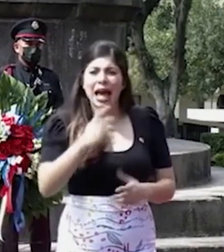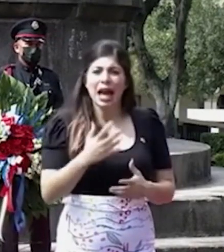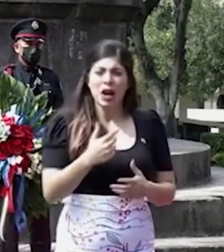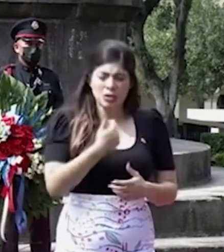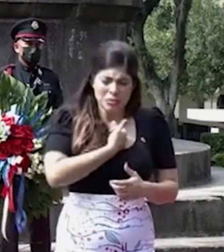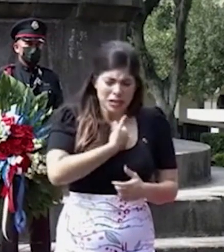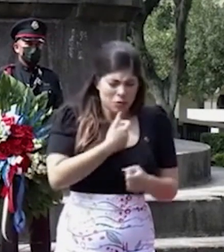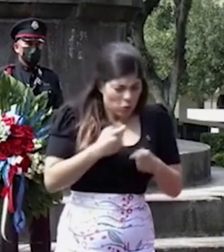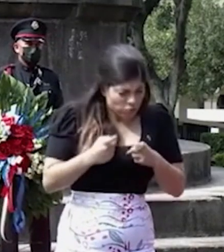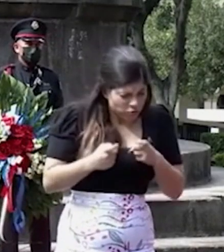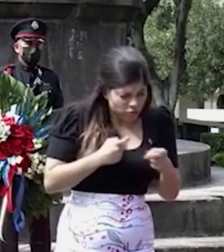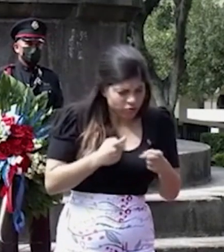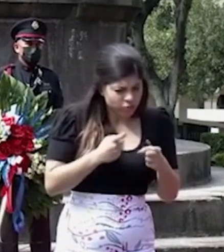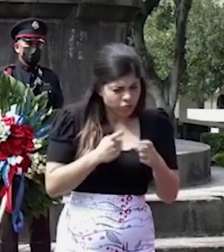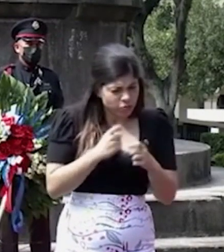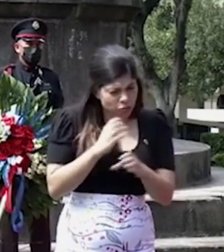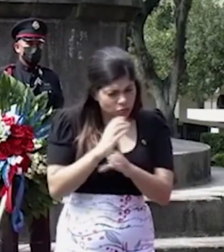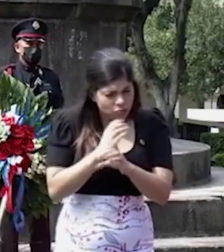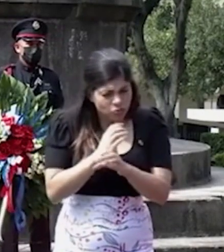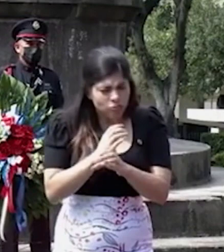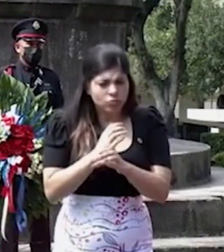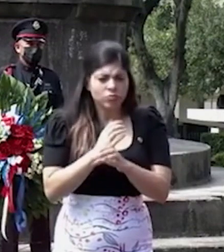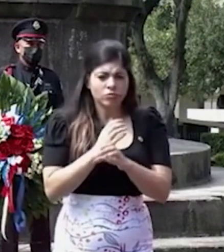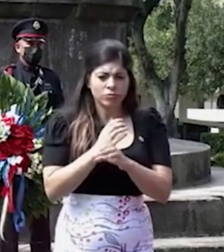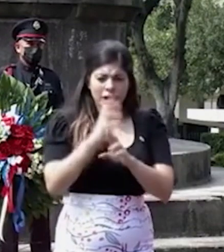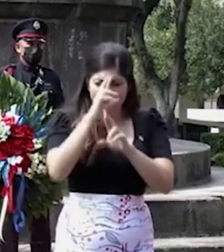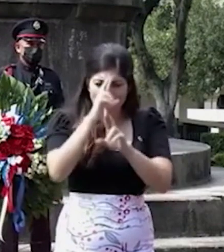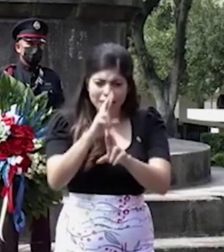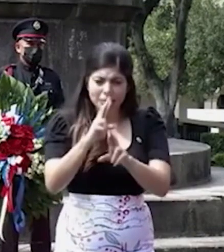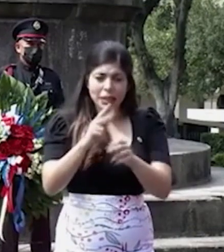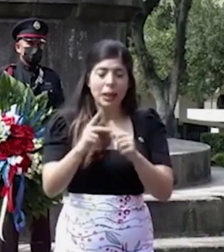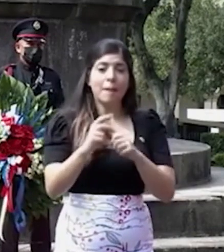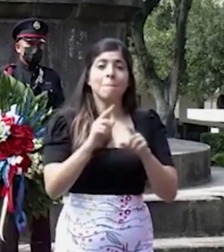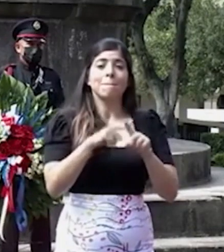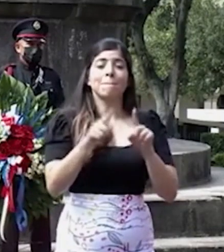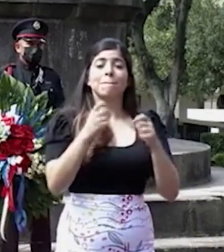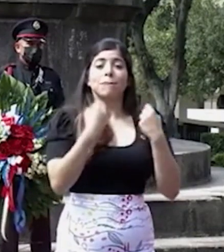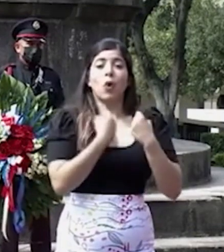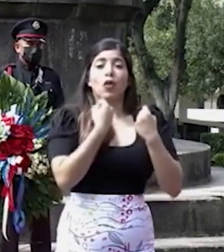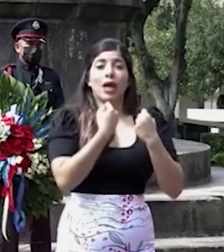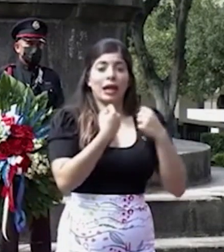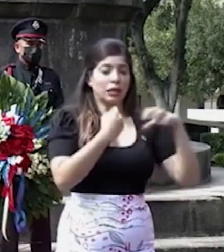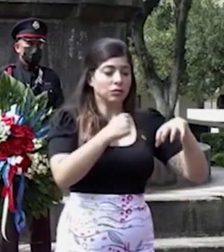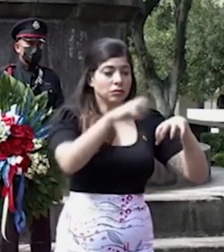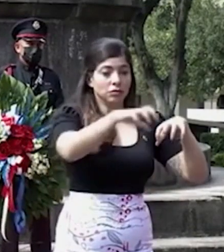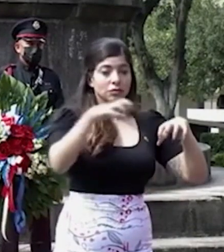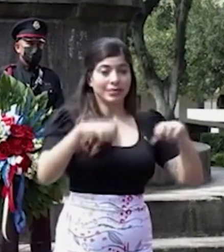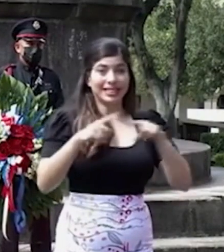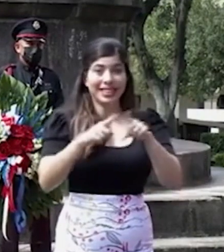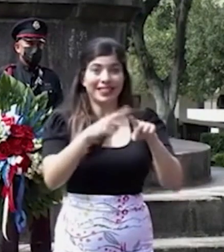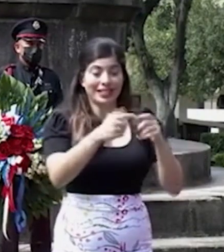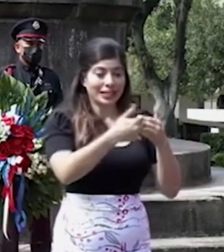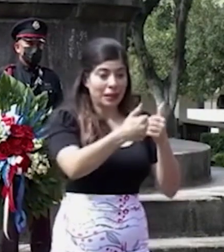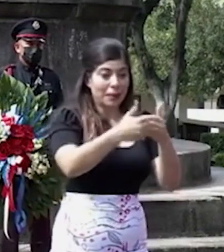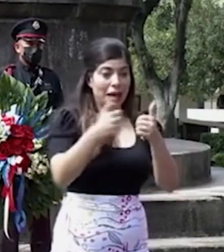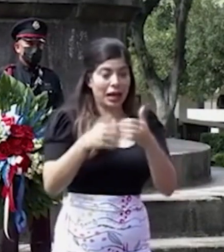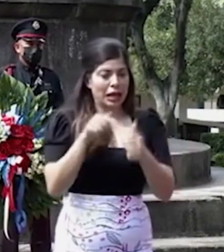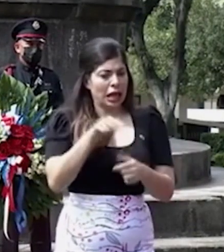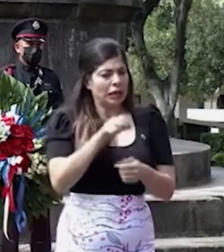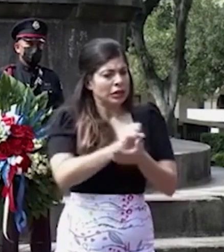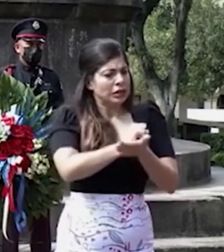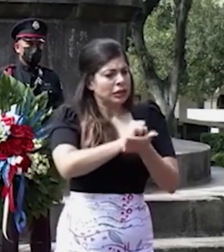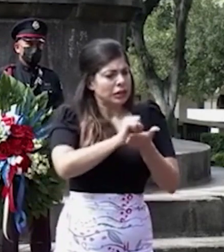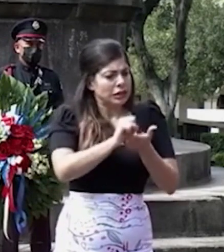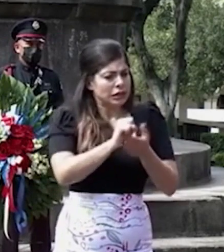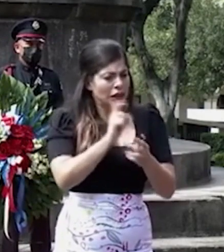autocontención la división de nuestros poderes como algo sagrado. Gran tarea tendrá en sus